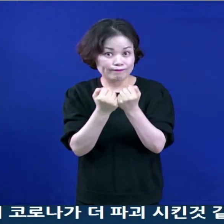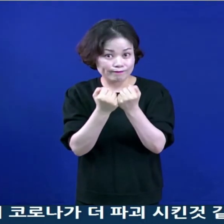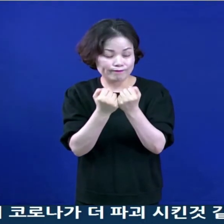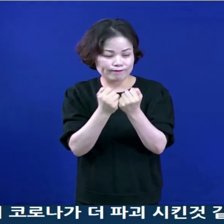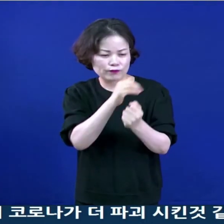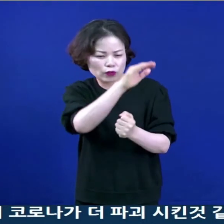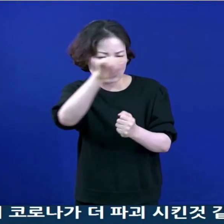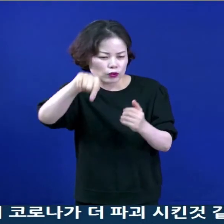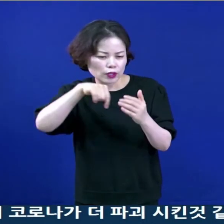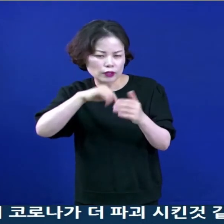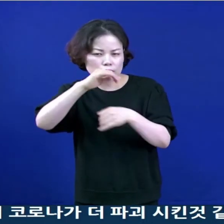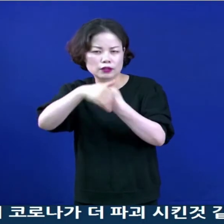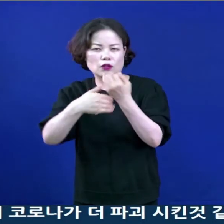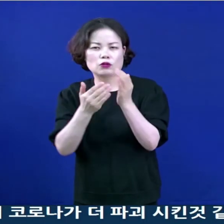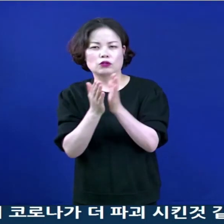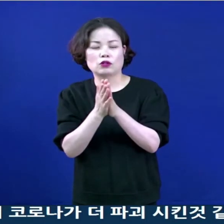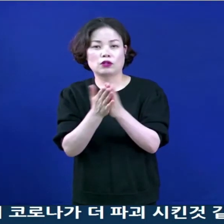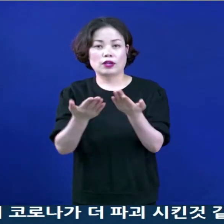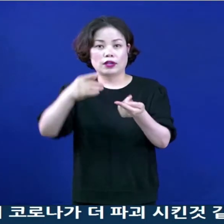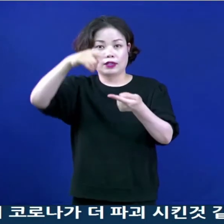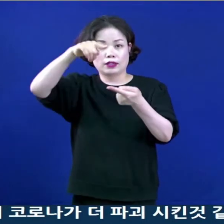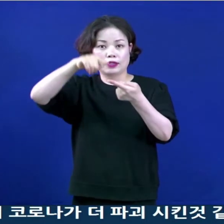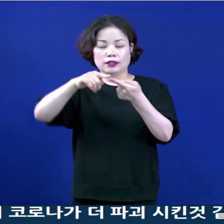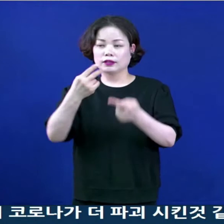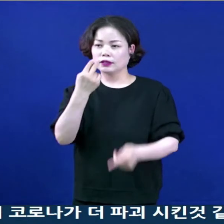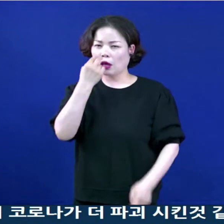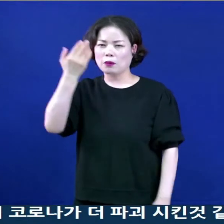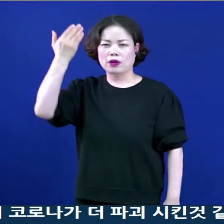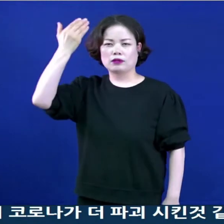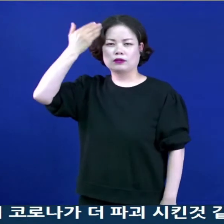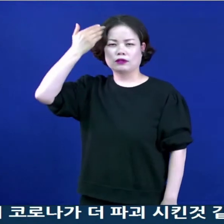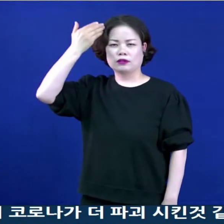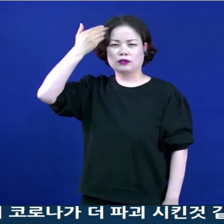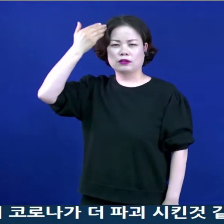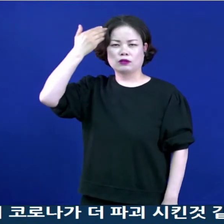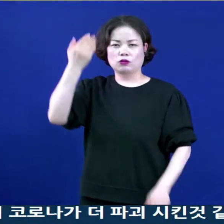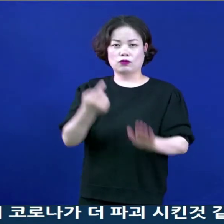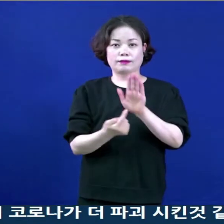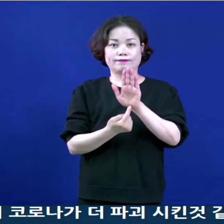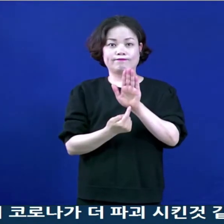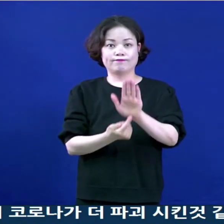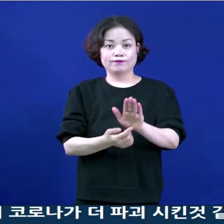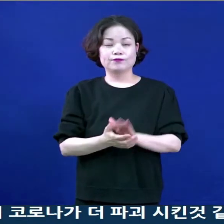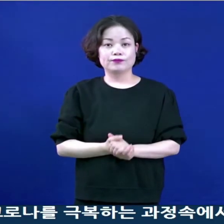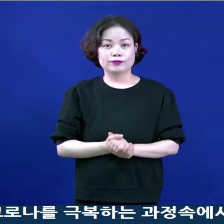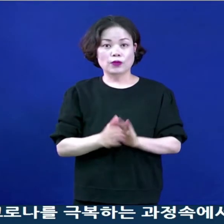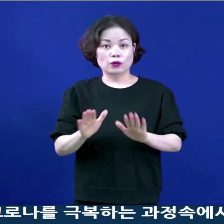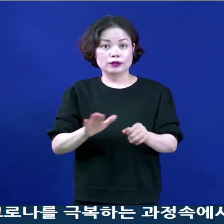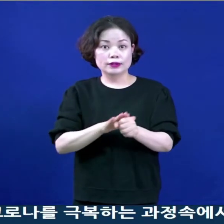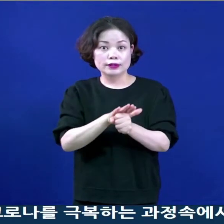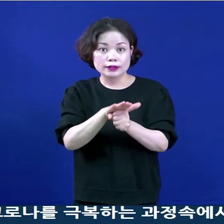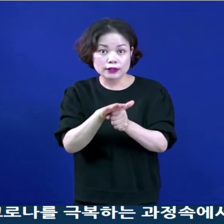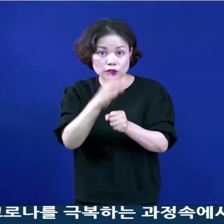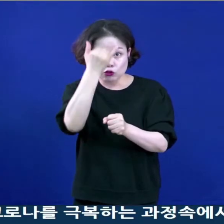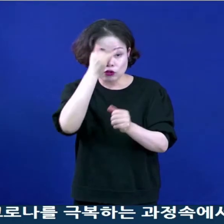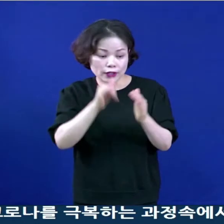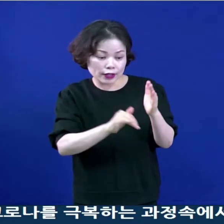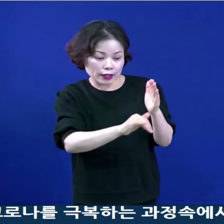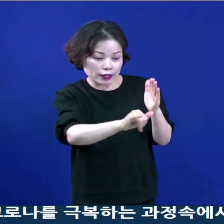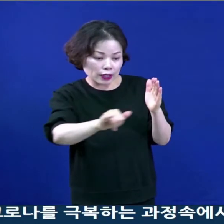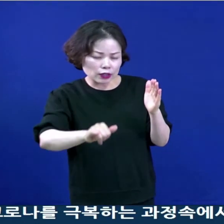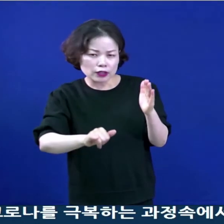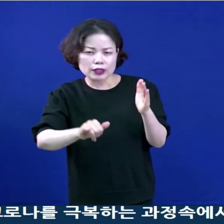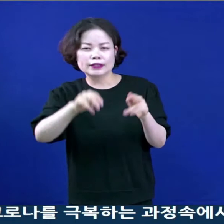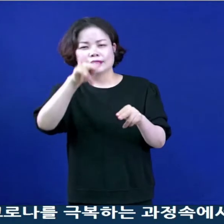우리 가운데 성경적인 이 생명의 지식으로 나타나야 된다고 믿습니다. 오늘 사랑하는 충현의 가족들,